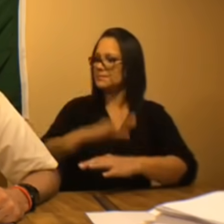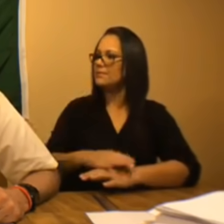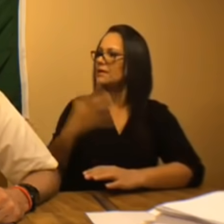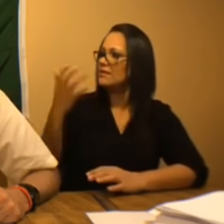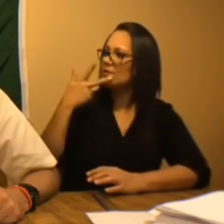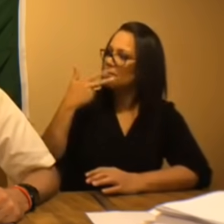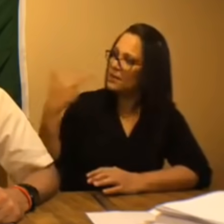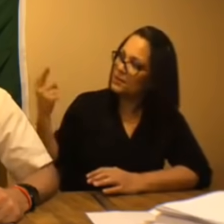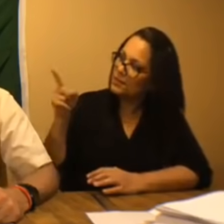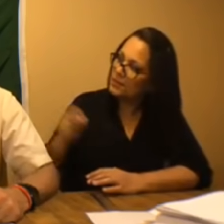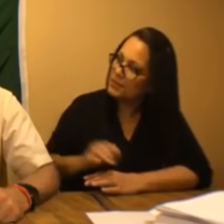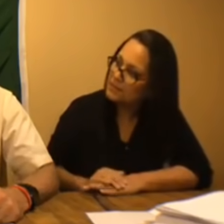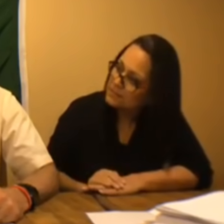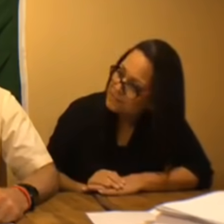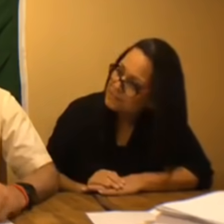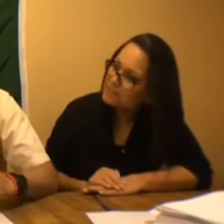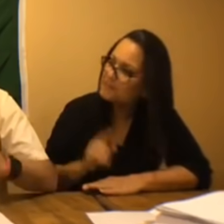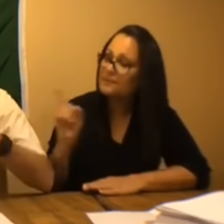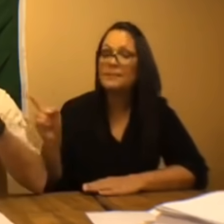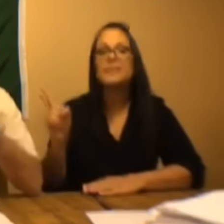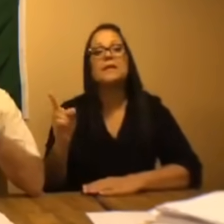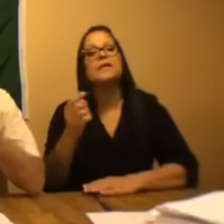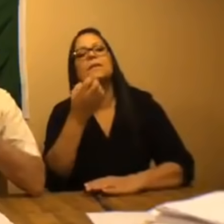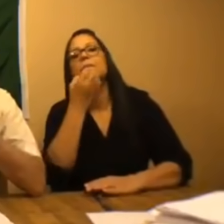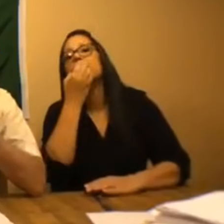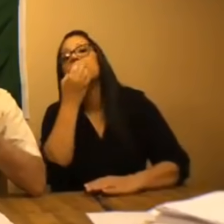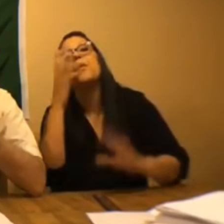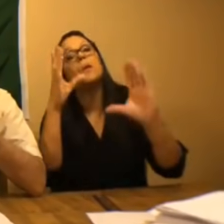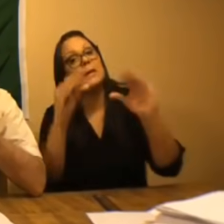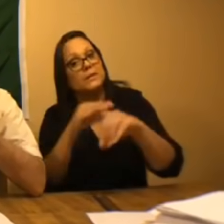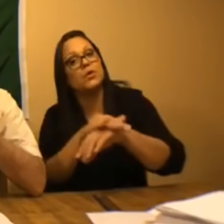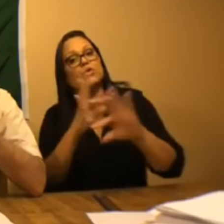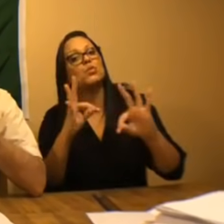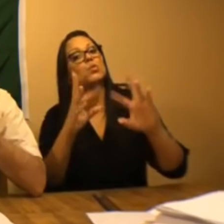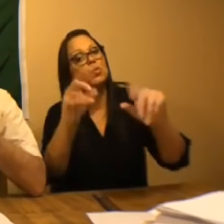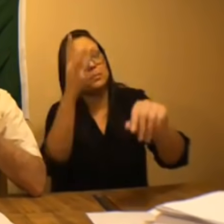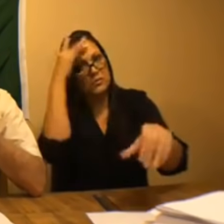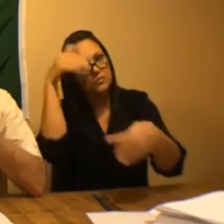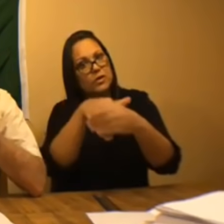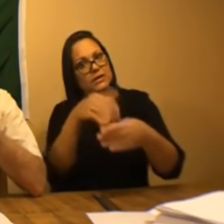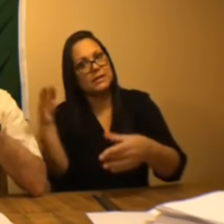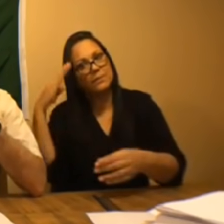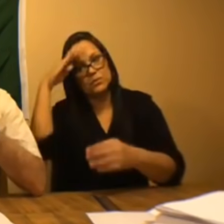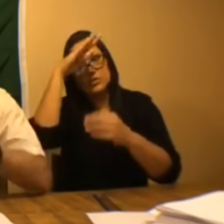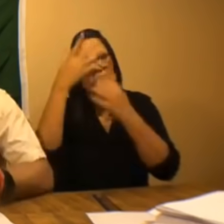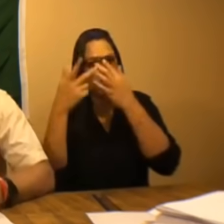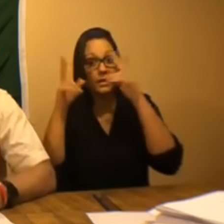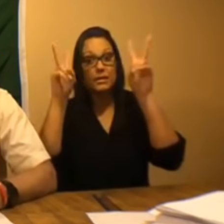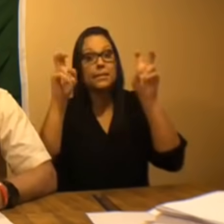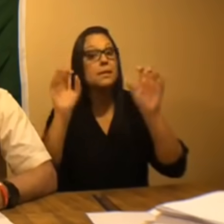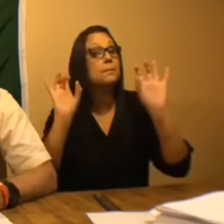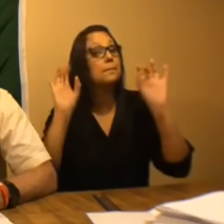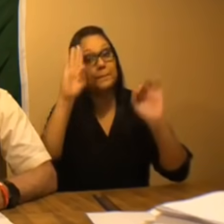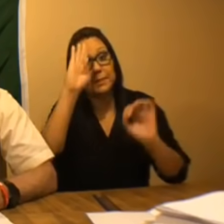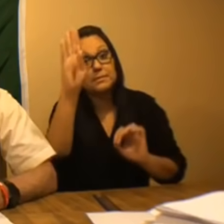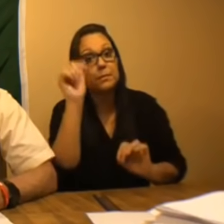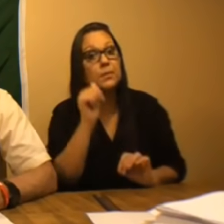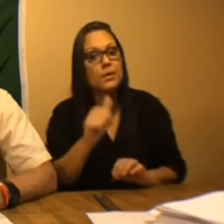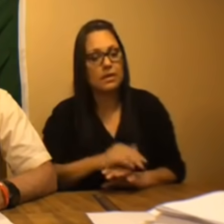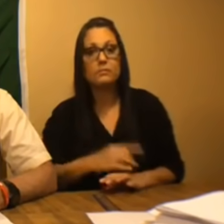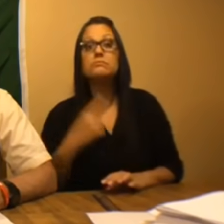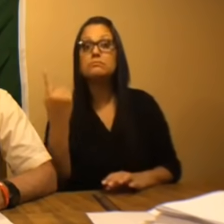coisa? Não? Quero dar uma boa noite a todos os eleitores de Bolsonaro e falar em especial às mulheres. Nós somos